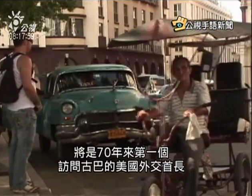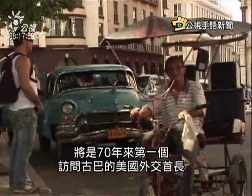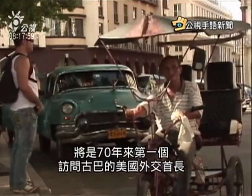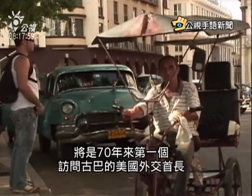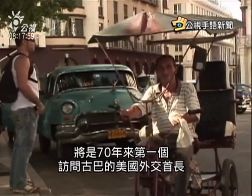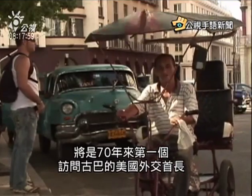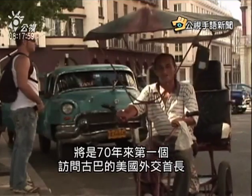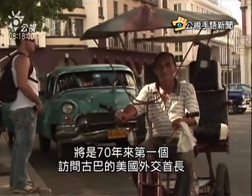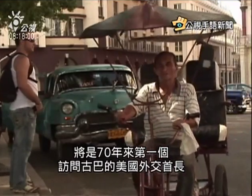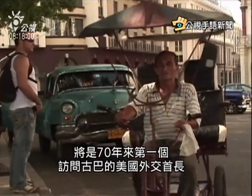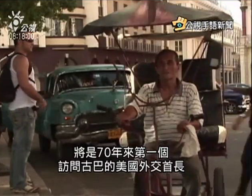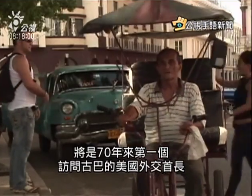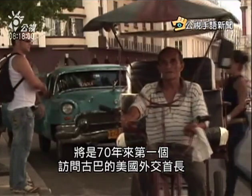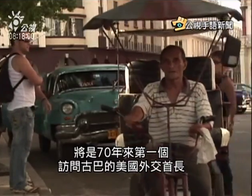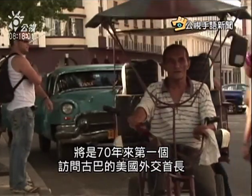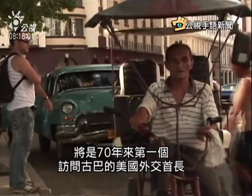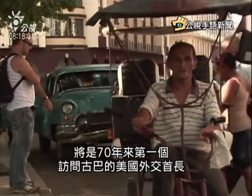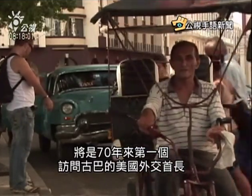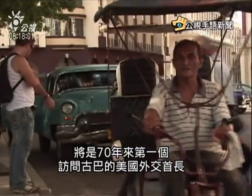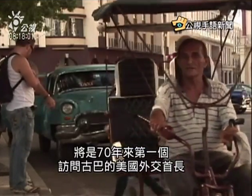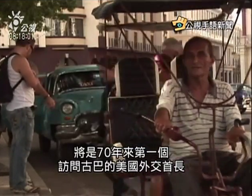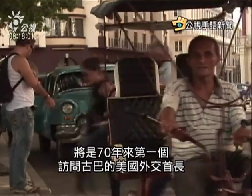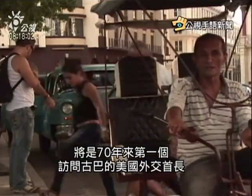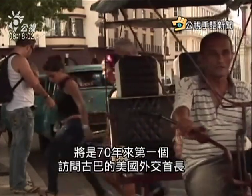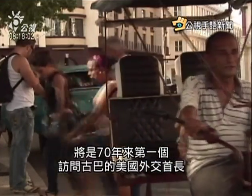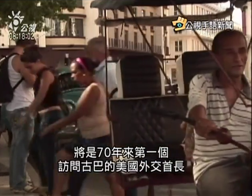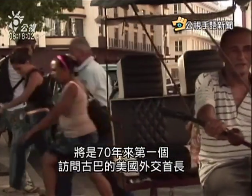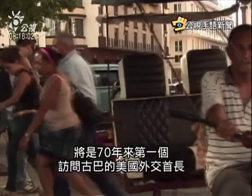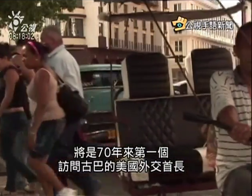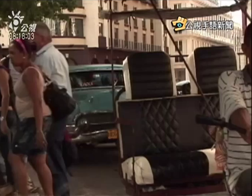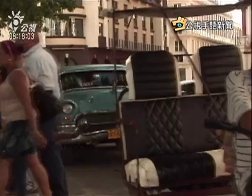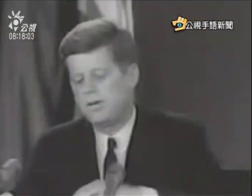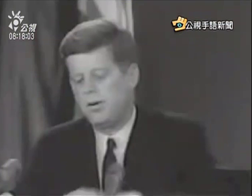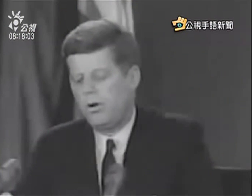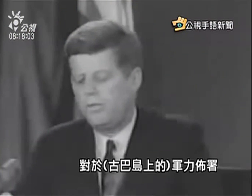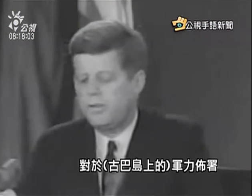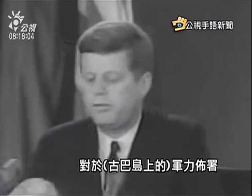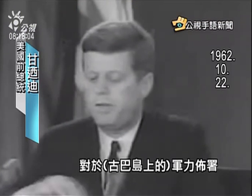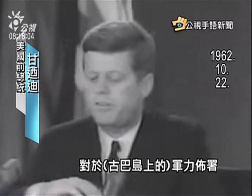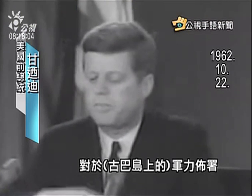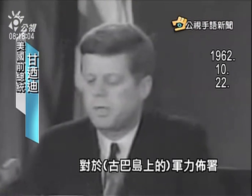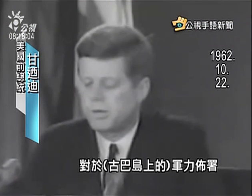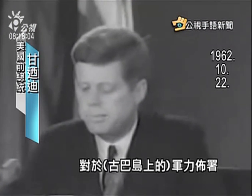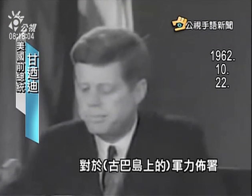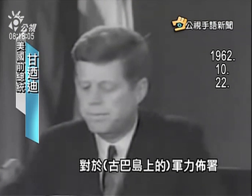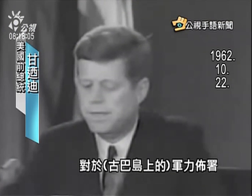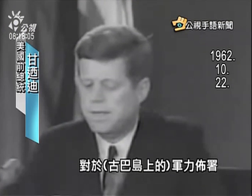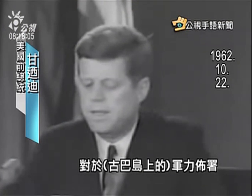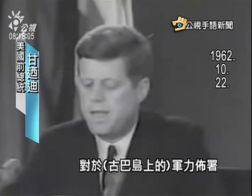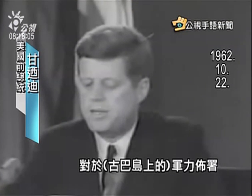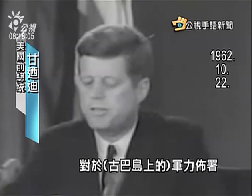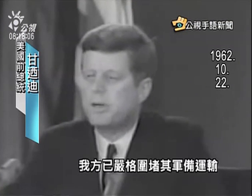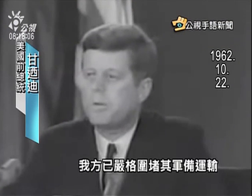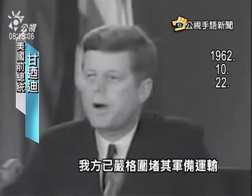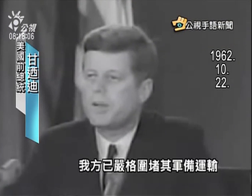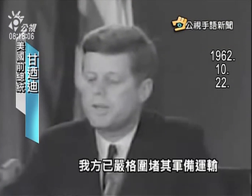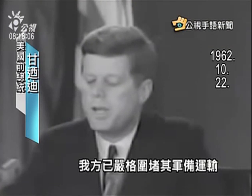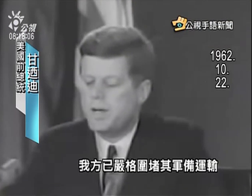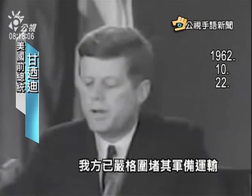70年来第一个访问古巴的美国外交首长。 To halt this offensive buildup, a strict quarantine on